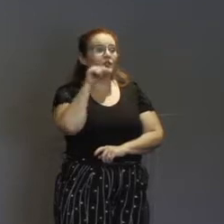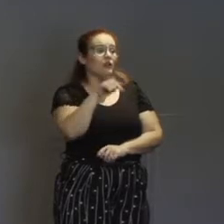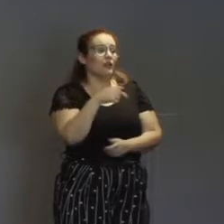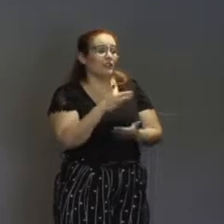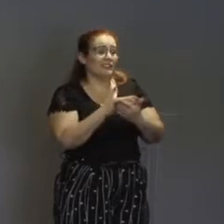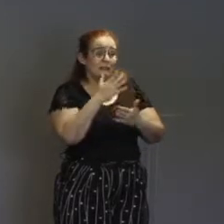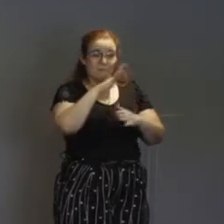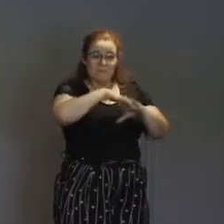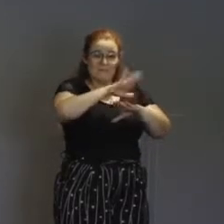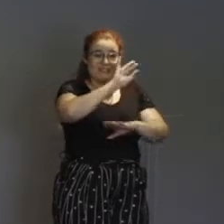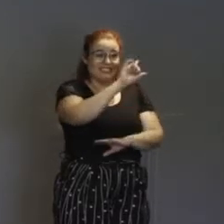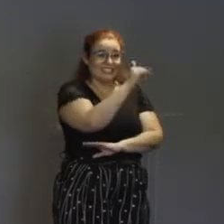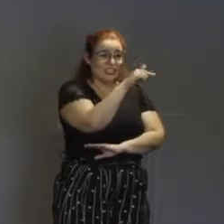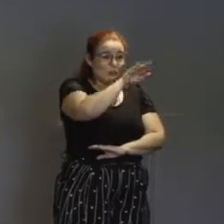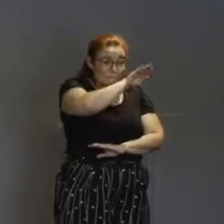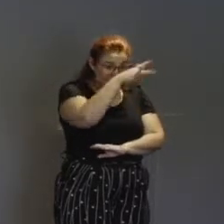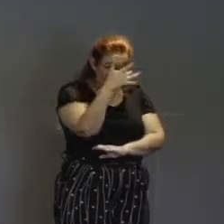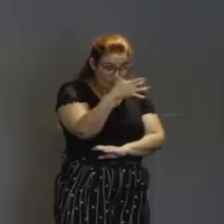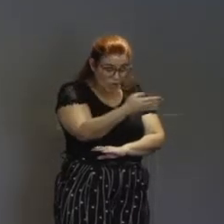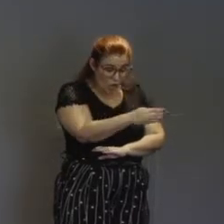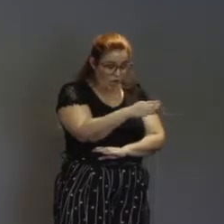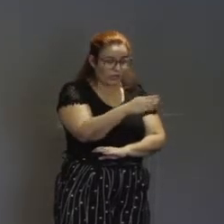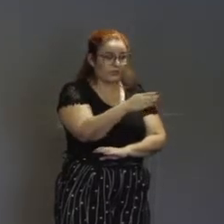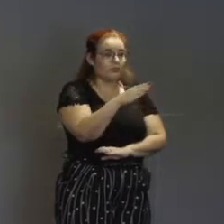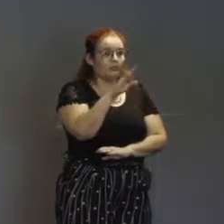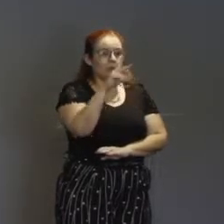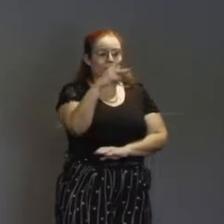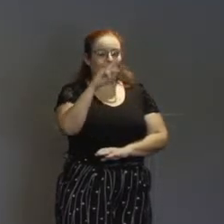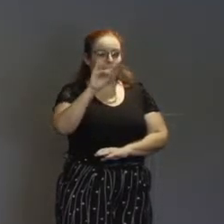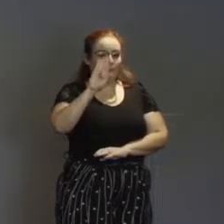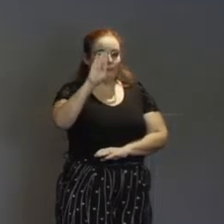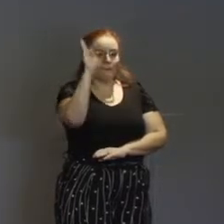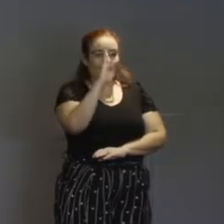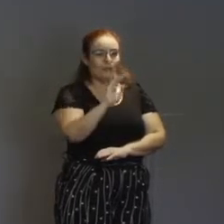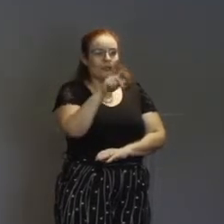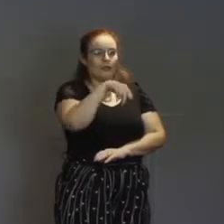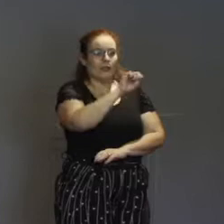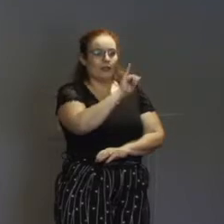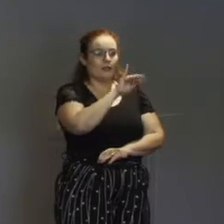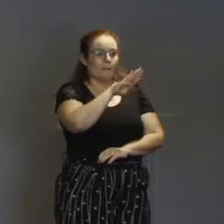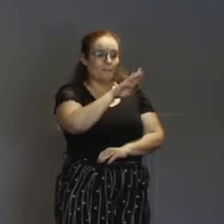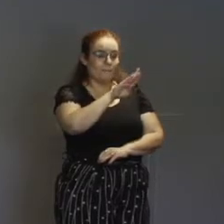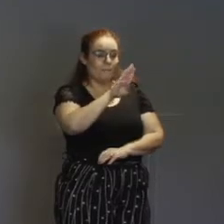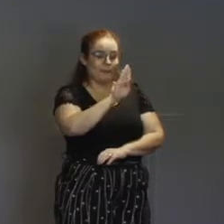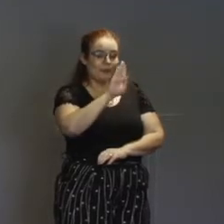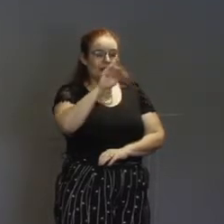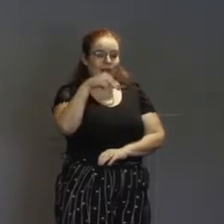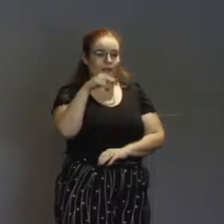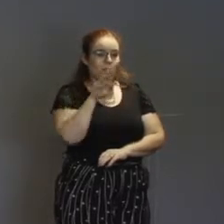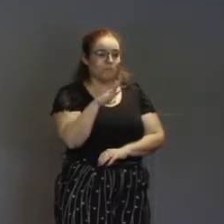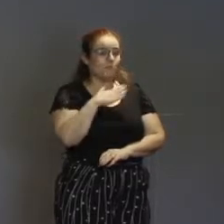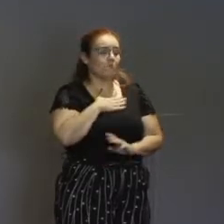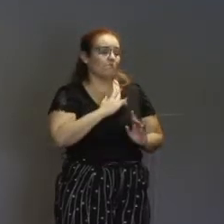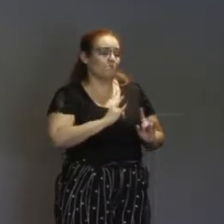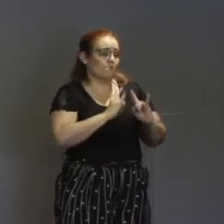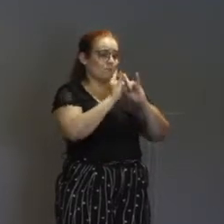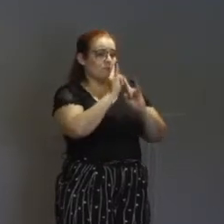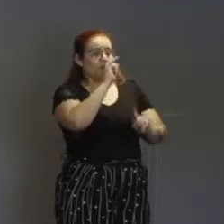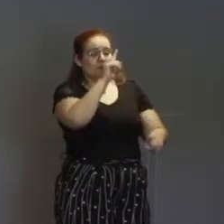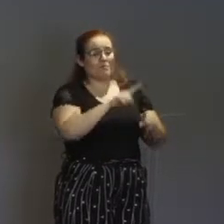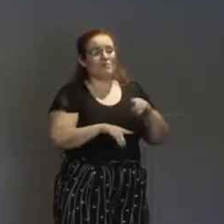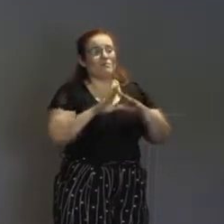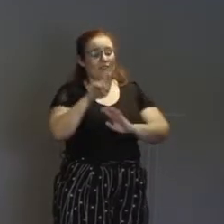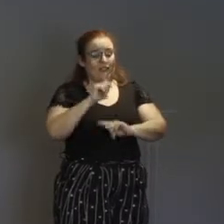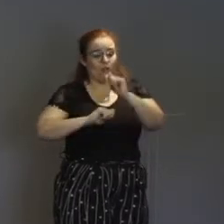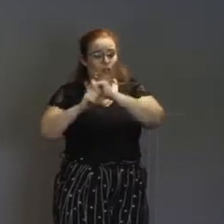7 bilhões no PIB brasileiro, o Airbnb, porque movimenta a economia. No meu prédio é proibido.